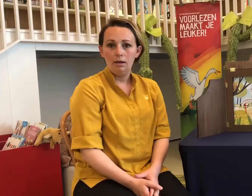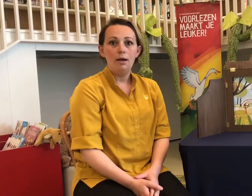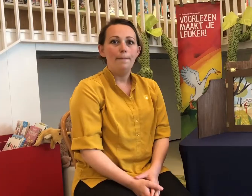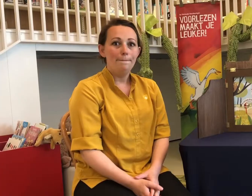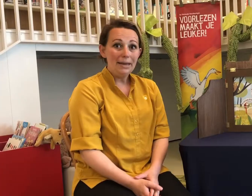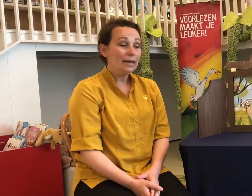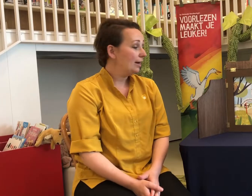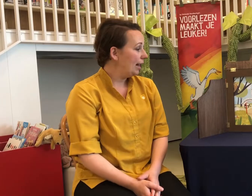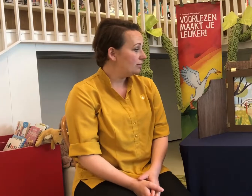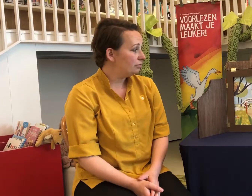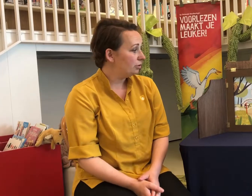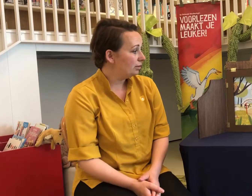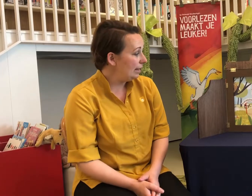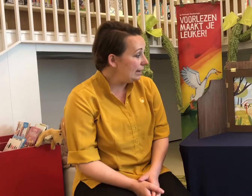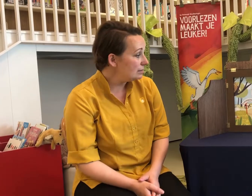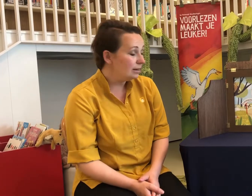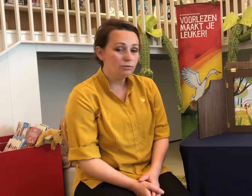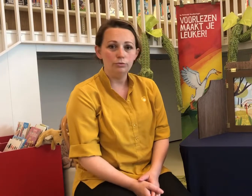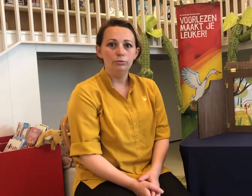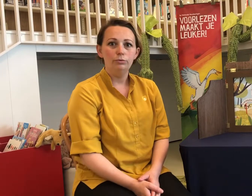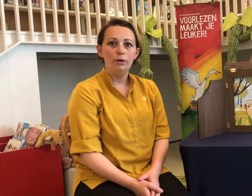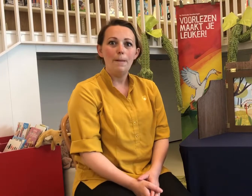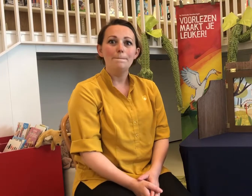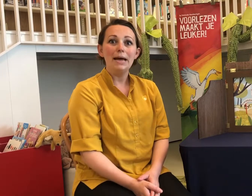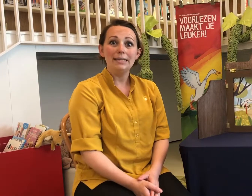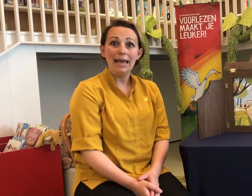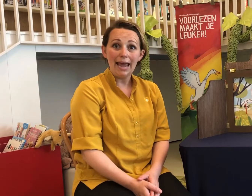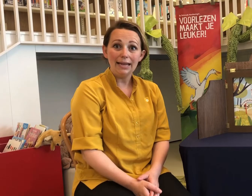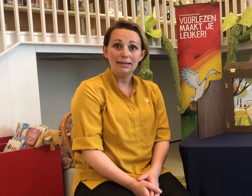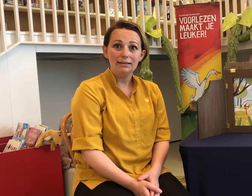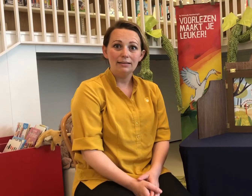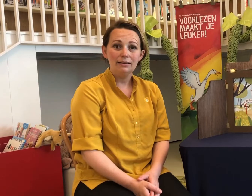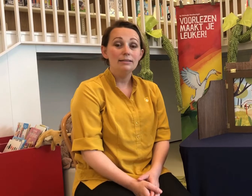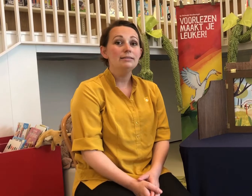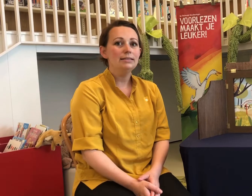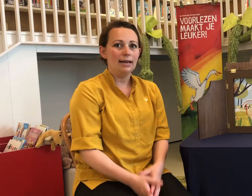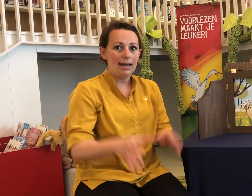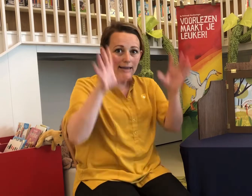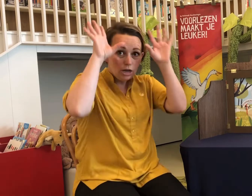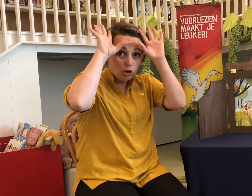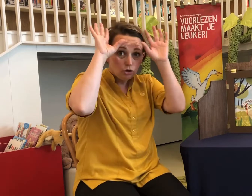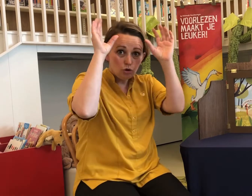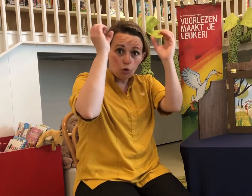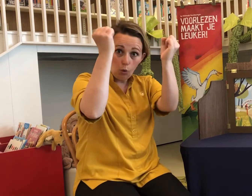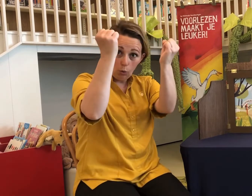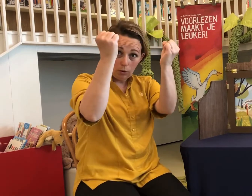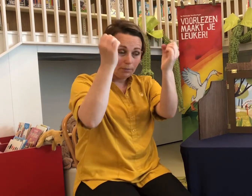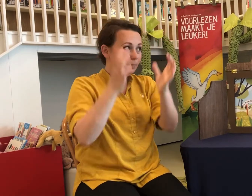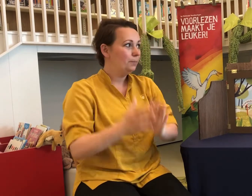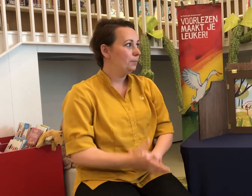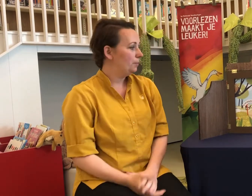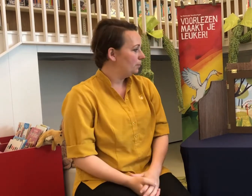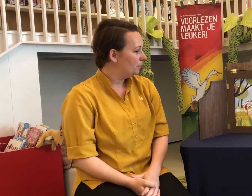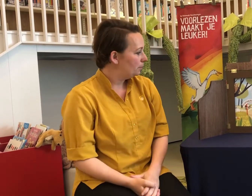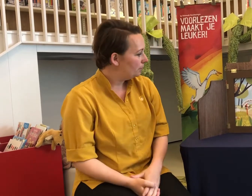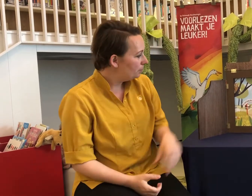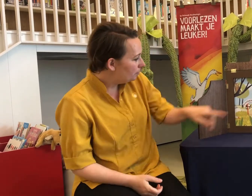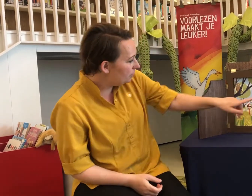Mik gaat er voor het eerst naartoe. Bij het hek ziet hij de koe. Daar